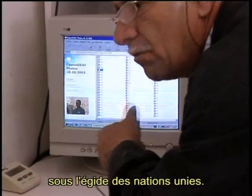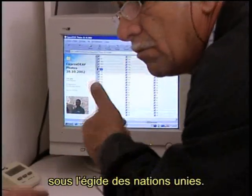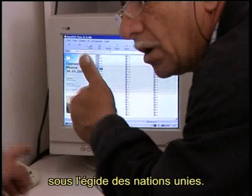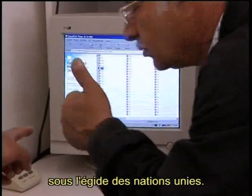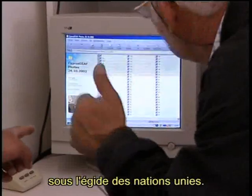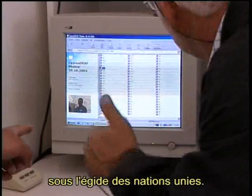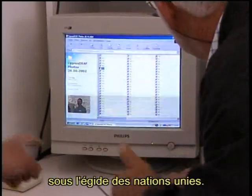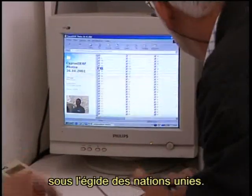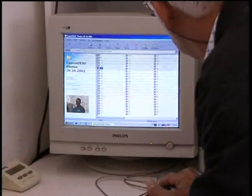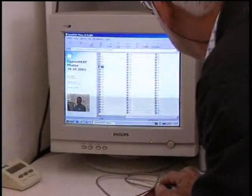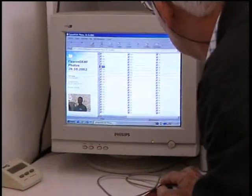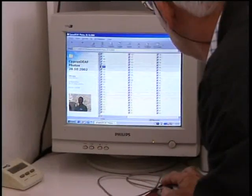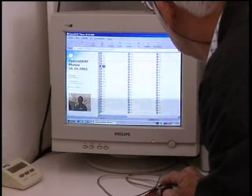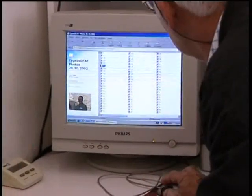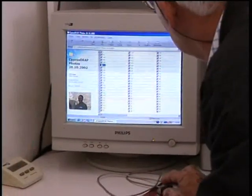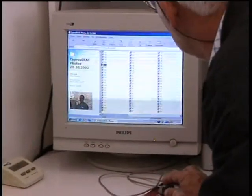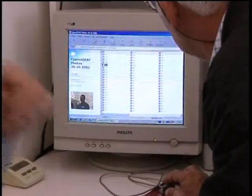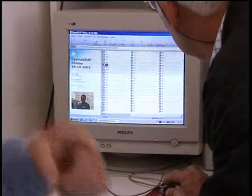Nations Unies.